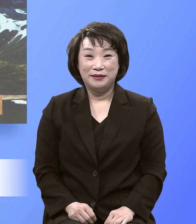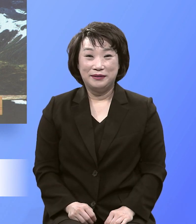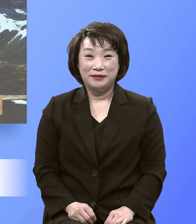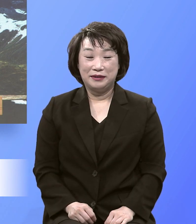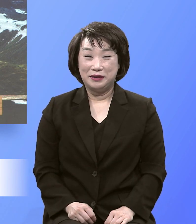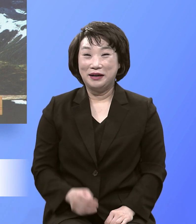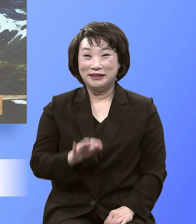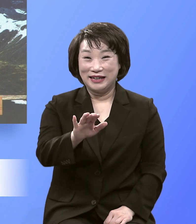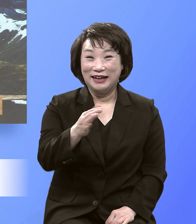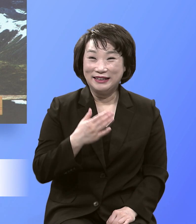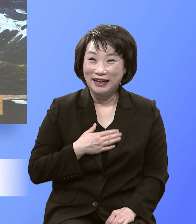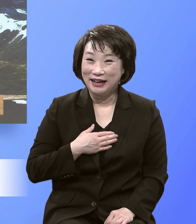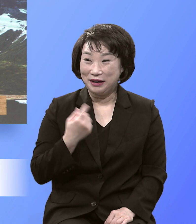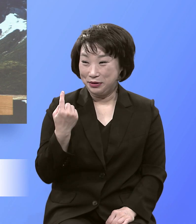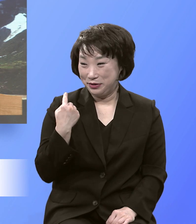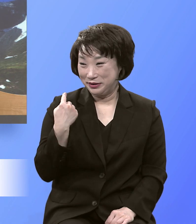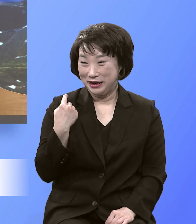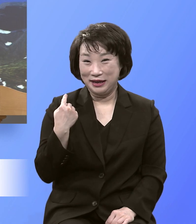어제 제가